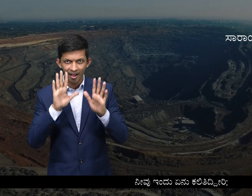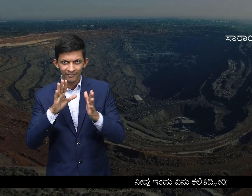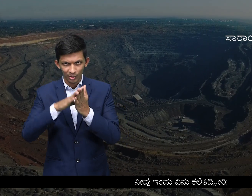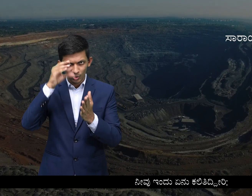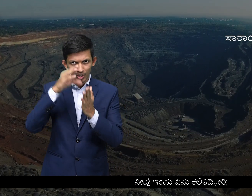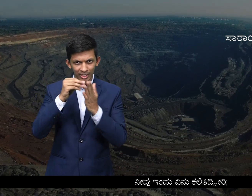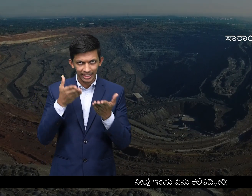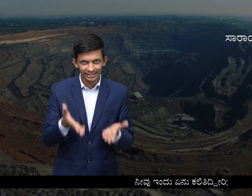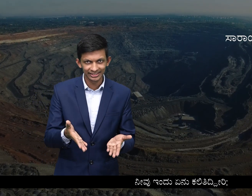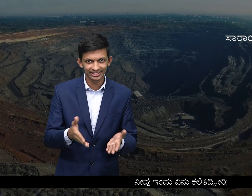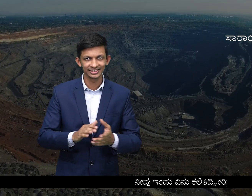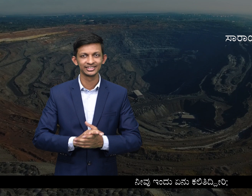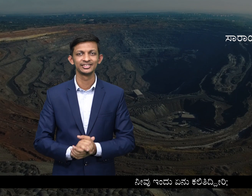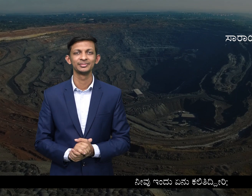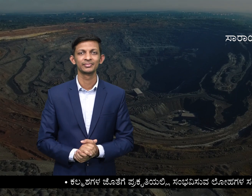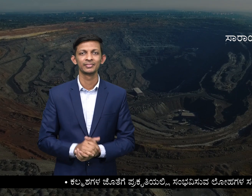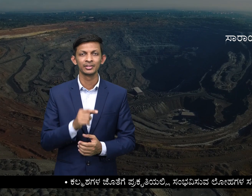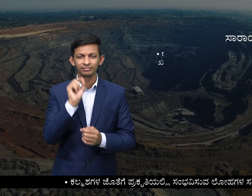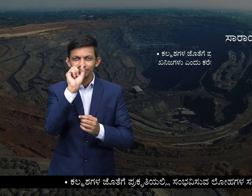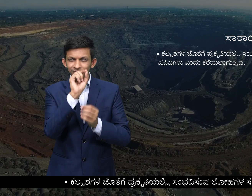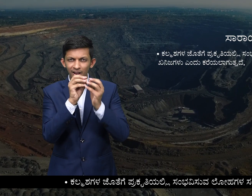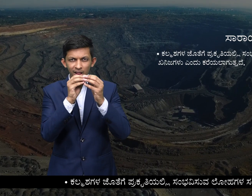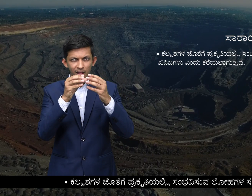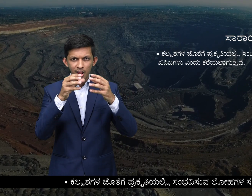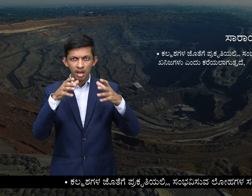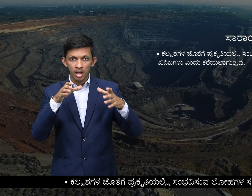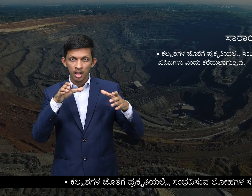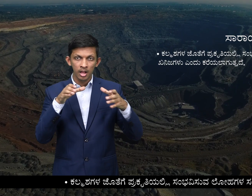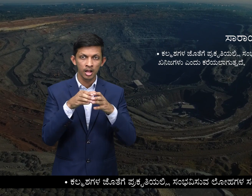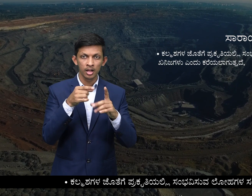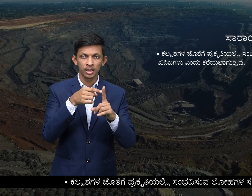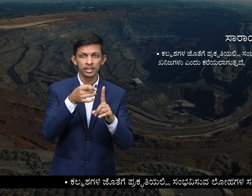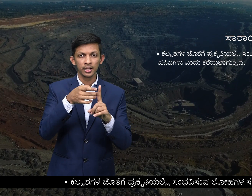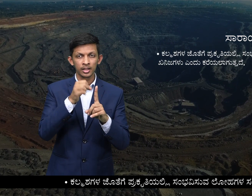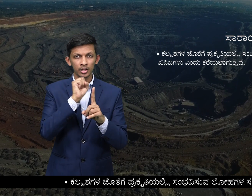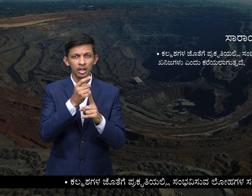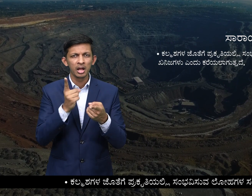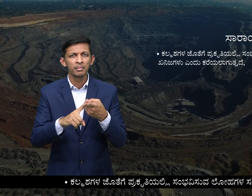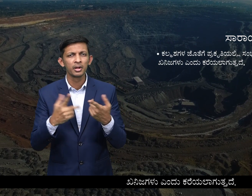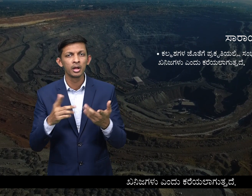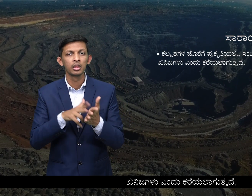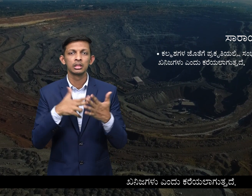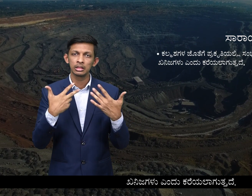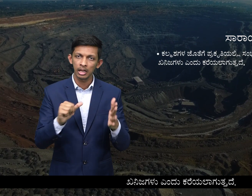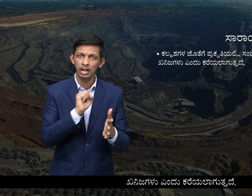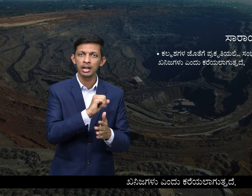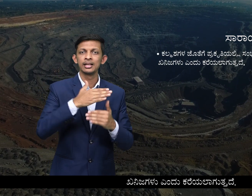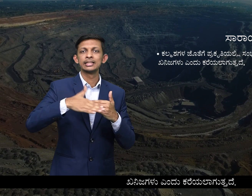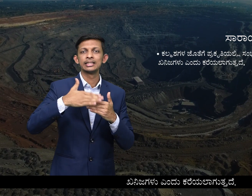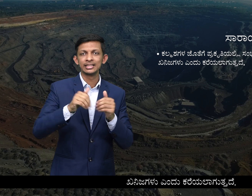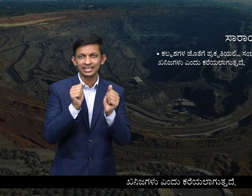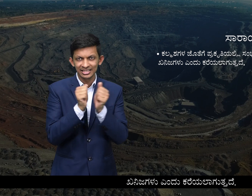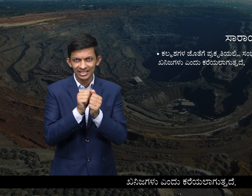ನೀವು ಇಂದು ಏನ್ ಕಲ್ತಿದ್ದೀರಿ? ಕಲ್ಮಶಗಳ ಜೊತೆಗೆ ಪ್ರಕೃತಿಯಲ್ಲಿ ಸಂಭವಿಸುವ ಲೋಹಗಳ ಸಂಯುಕ್ತಗಳನ್ನ ಖನಿಜಗಳು